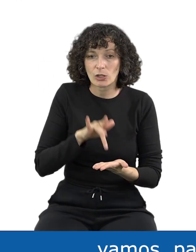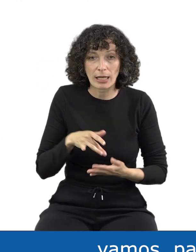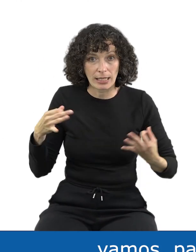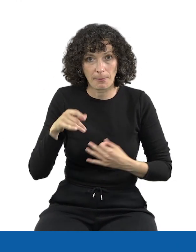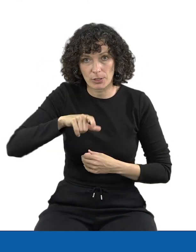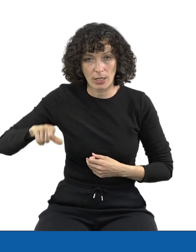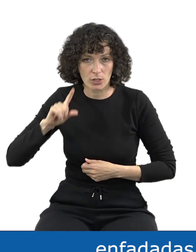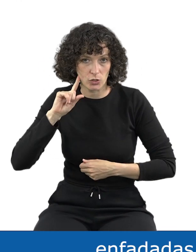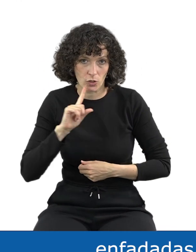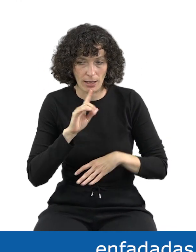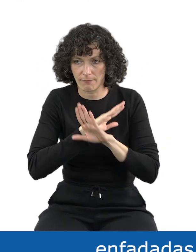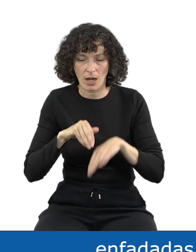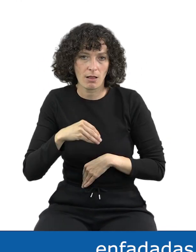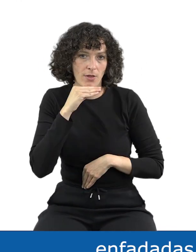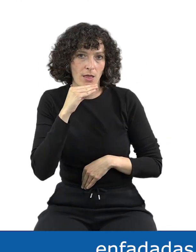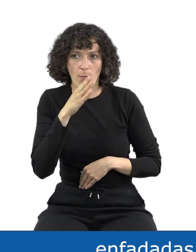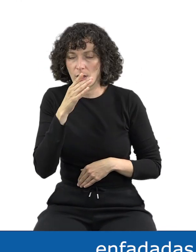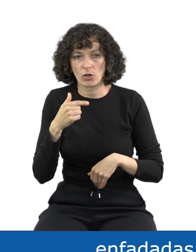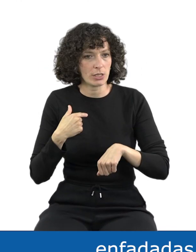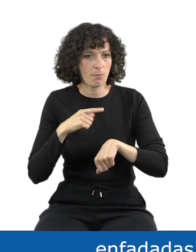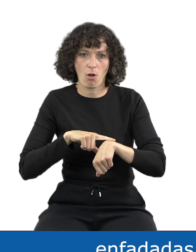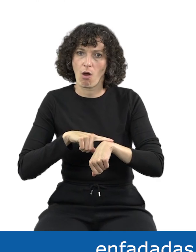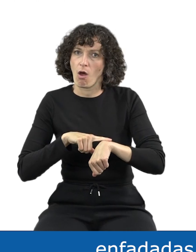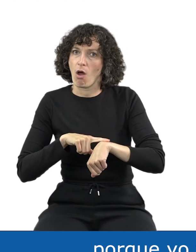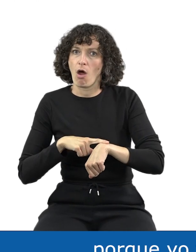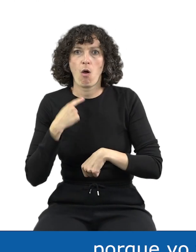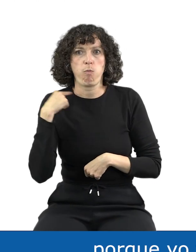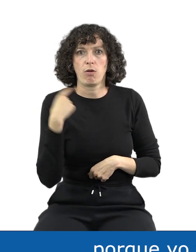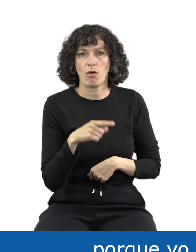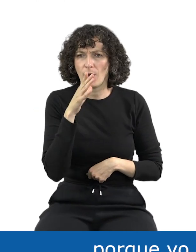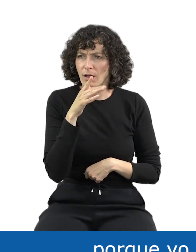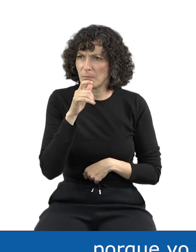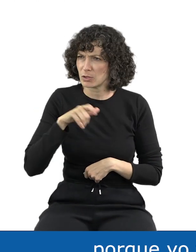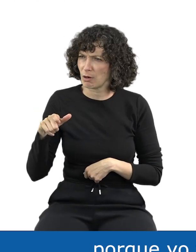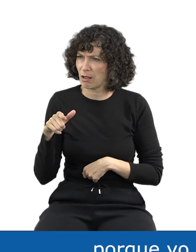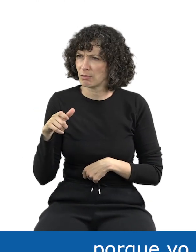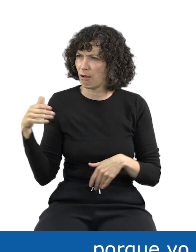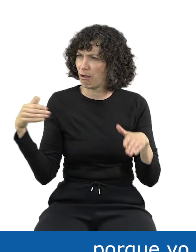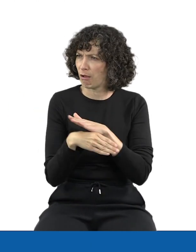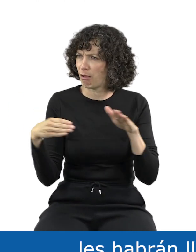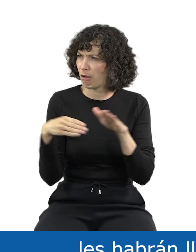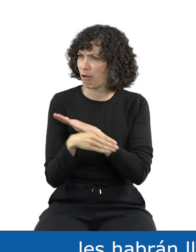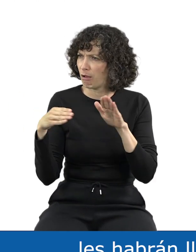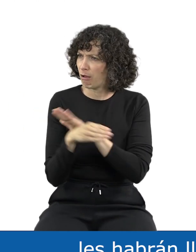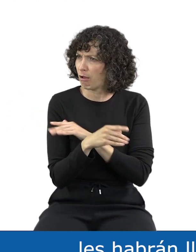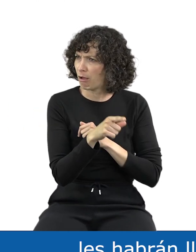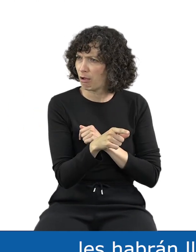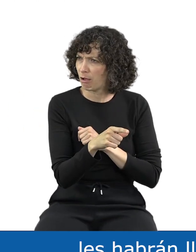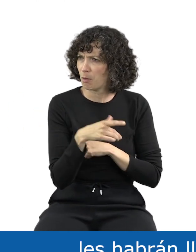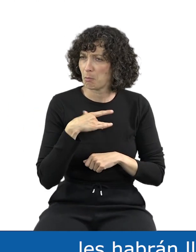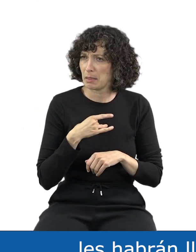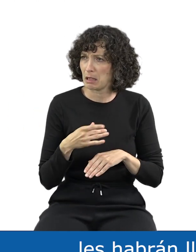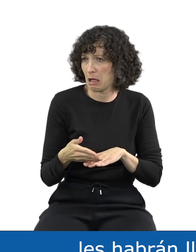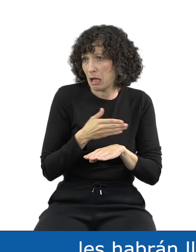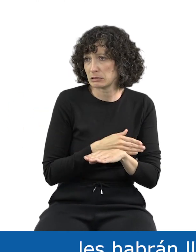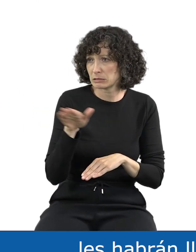personas sordas, pues al final enfadadas, claro, porque dicen, he perdido mucho tiempo, porque claro, yo veía entrar a la gente en la consulta, les habrán llamado antes que a mí,